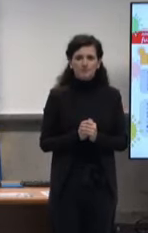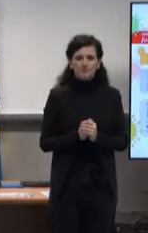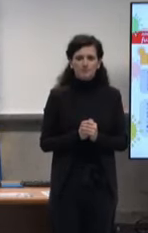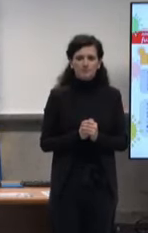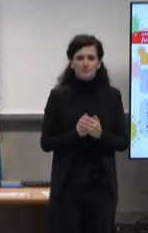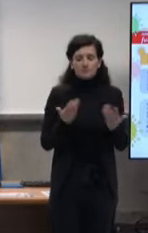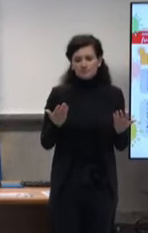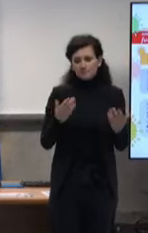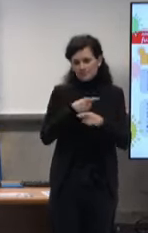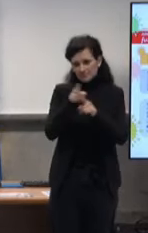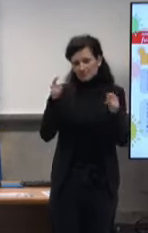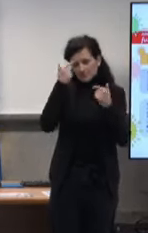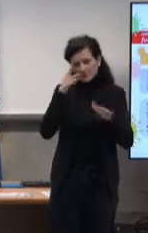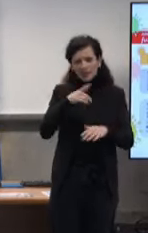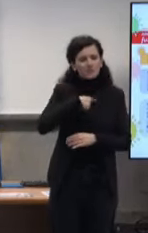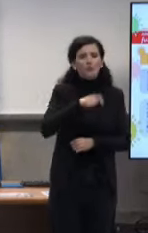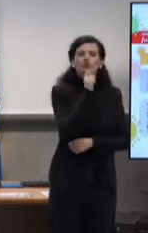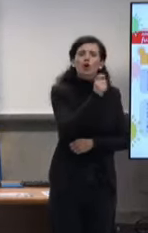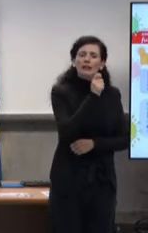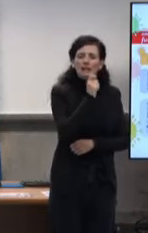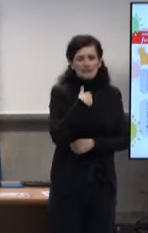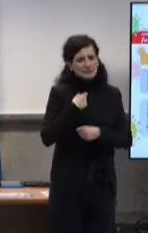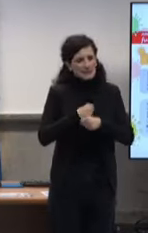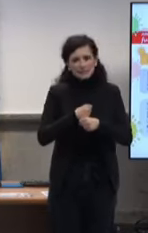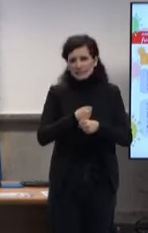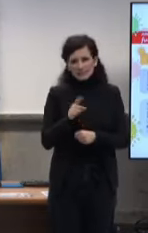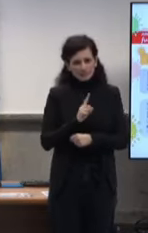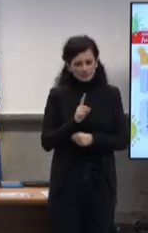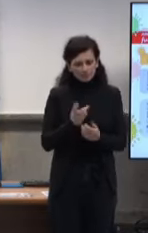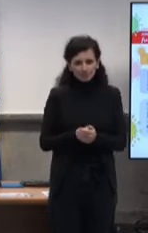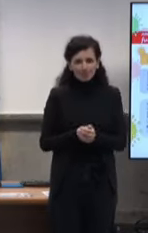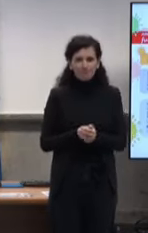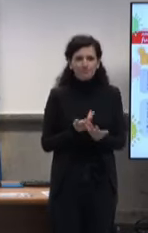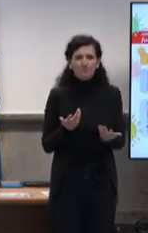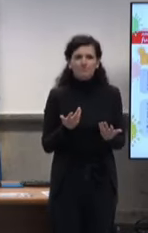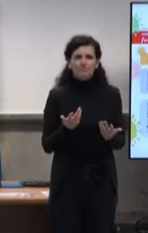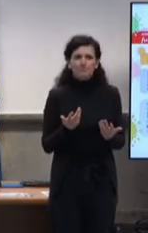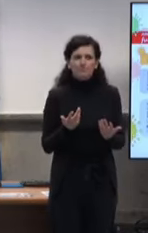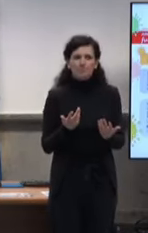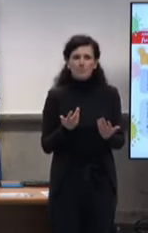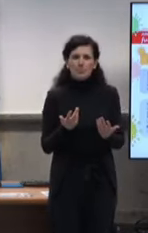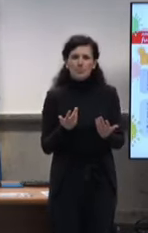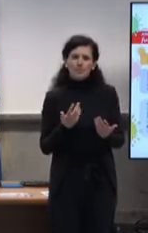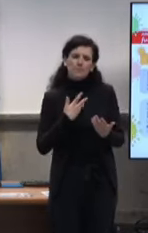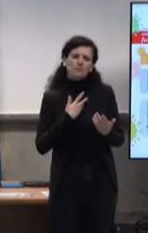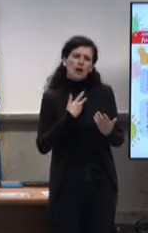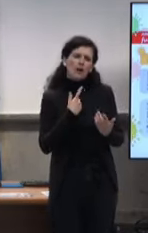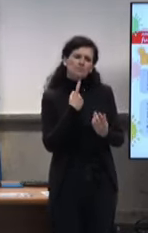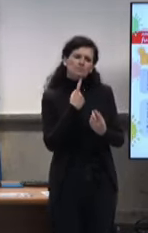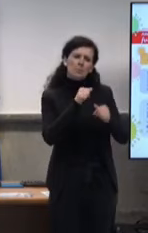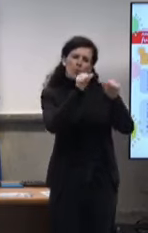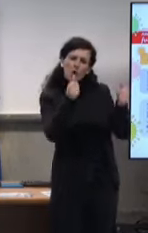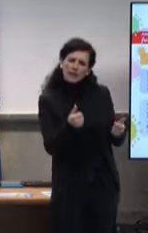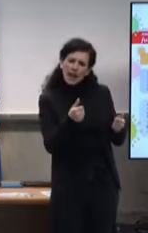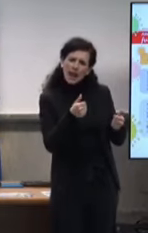un po in pazienti si stanno delineando vari scenari vari vari modelli